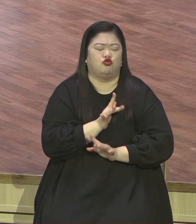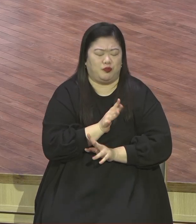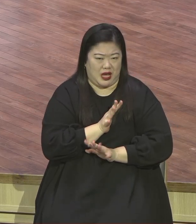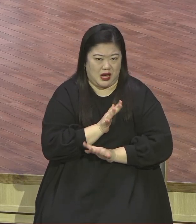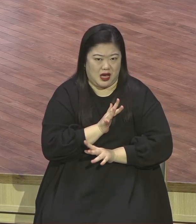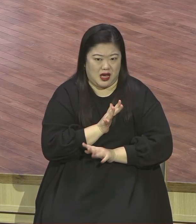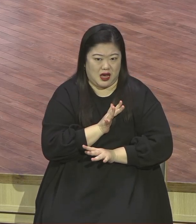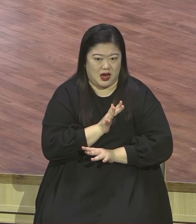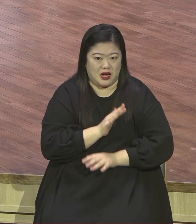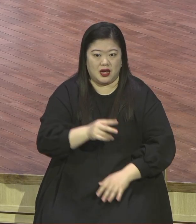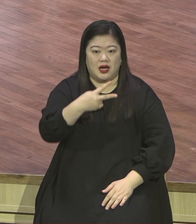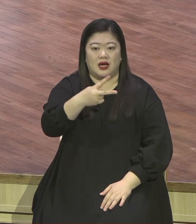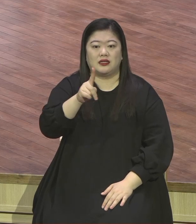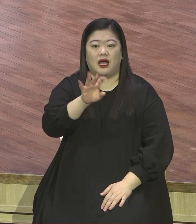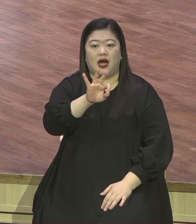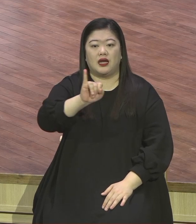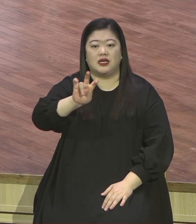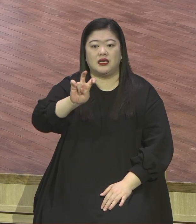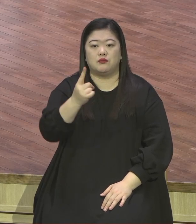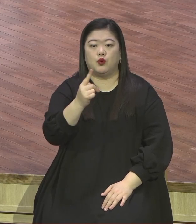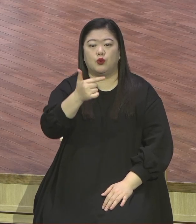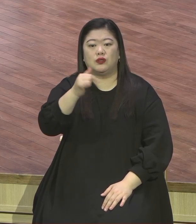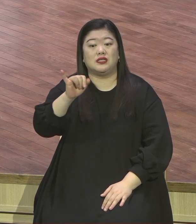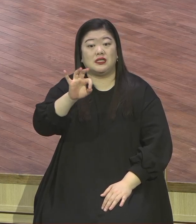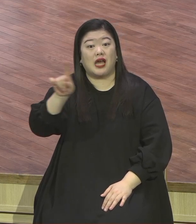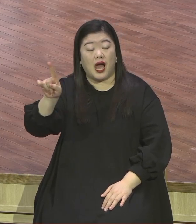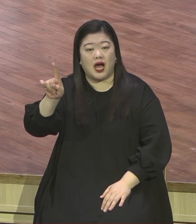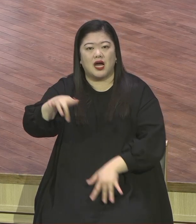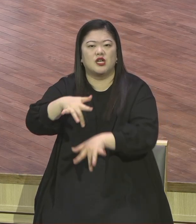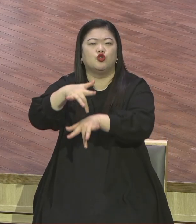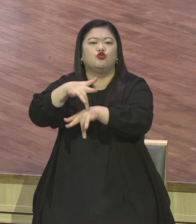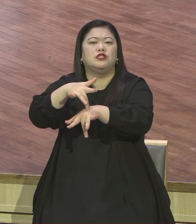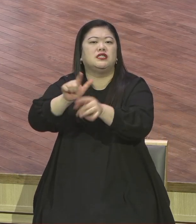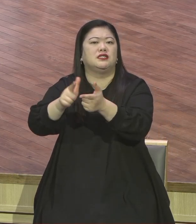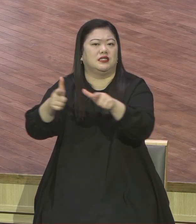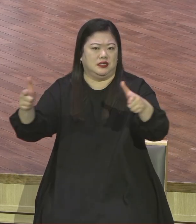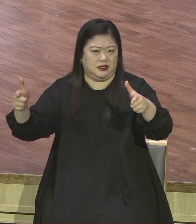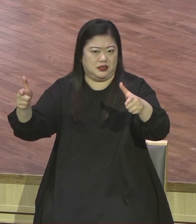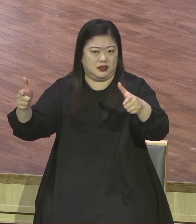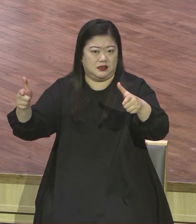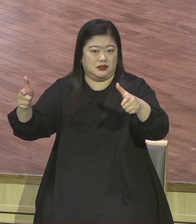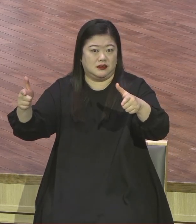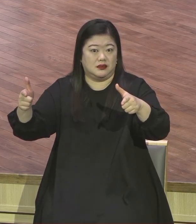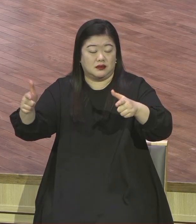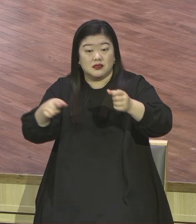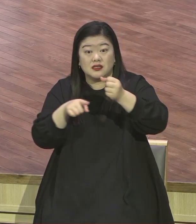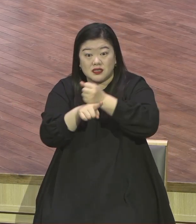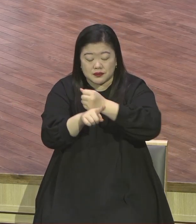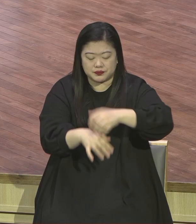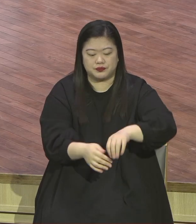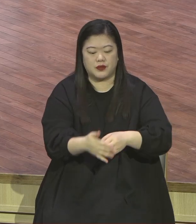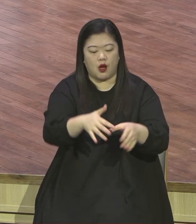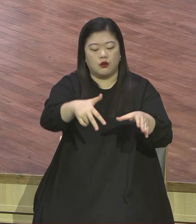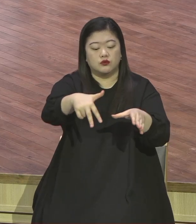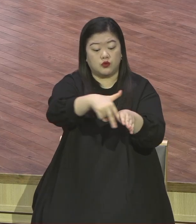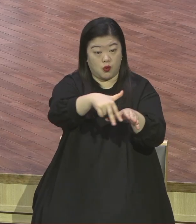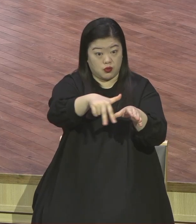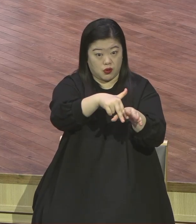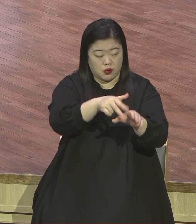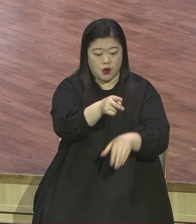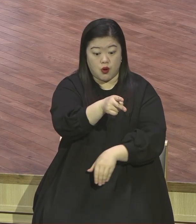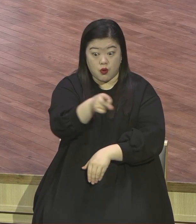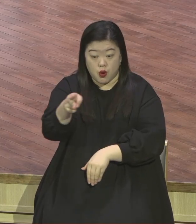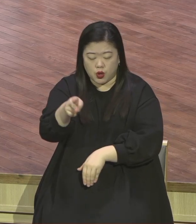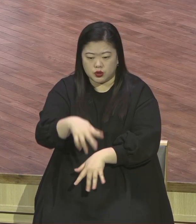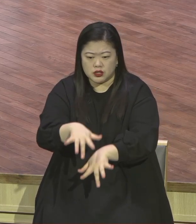귀신의 복수형이 다이모니아 합해서 종교입니다. 종교를 한마디로 정리하면 귀신들을